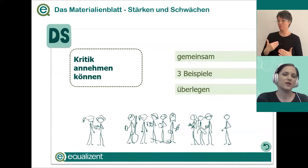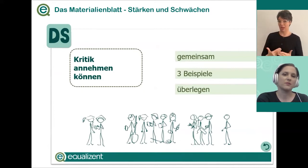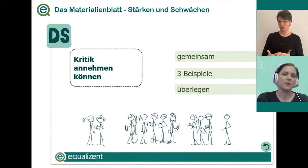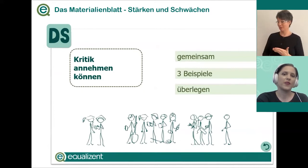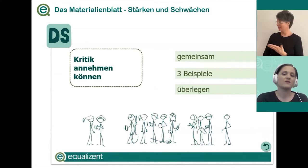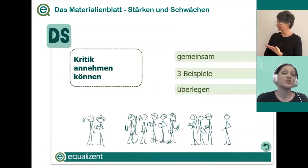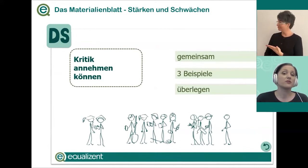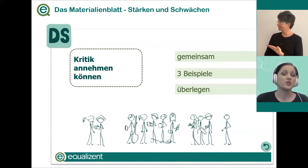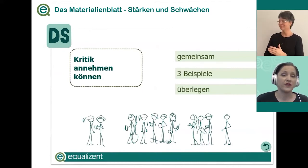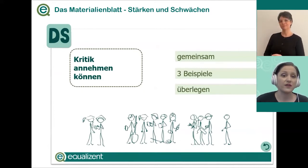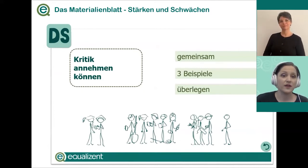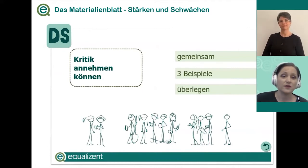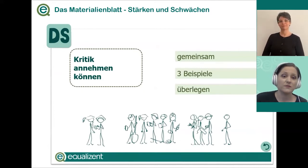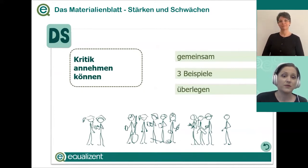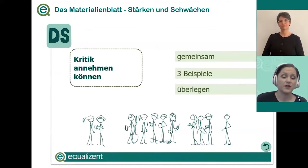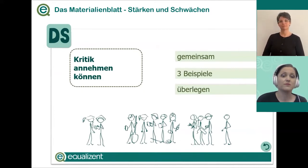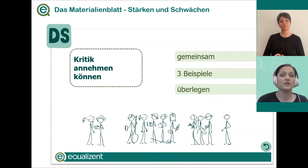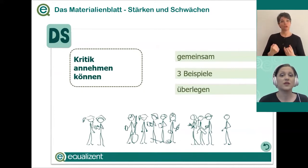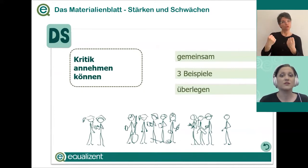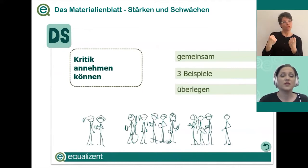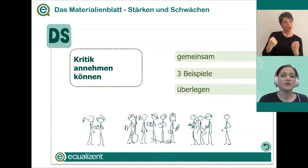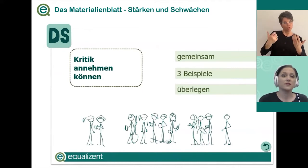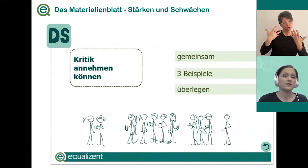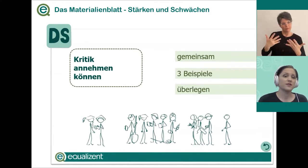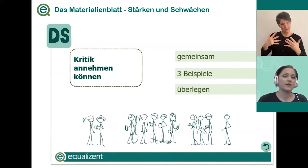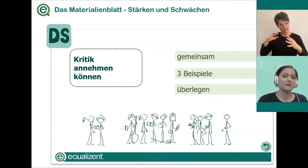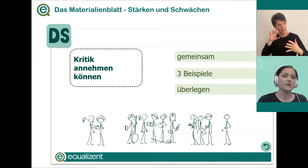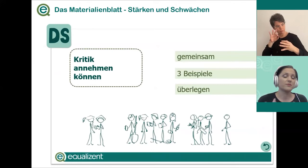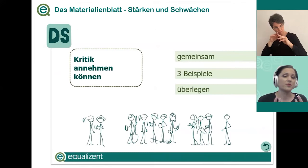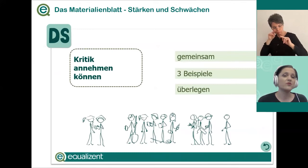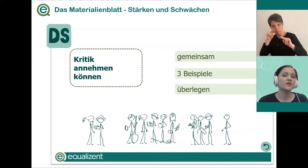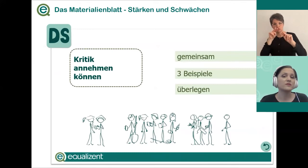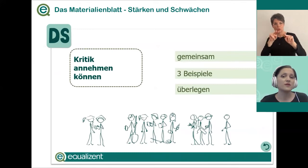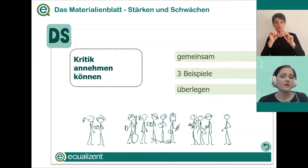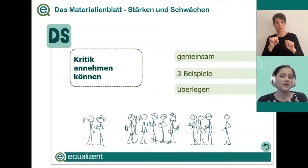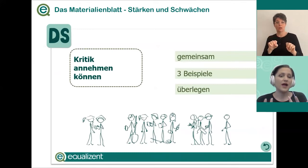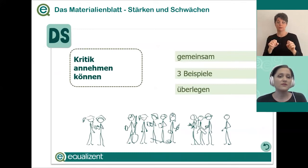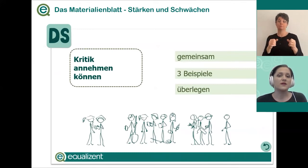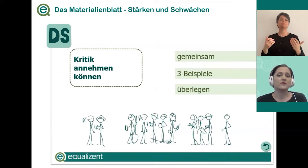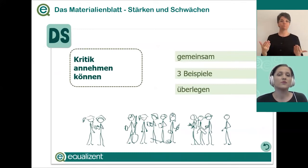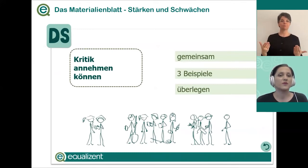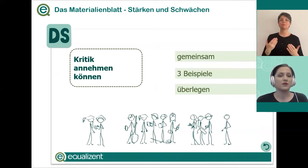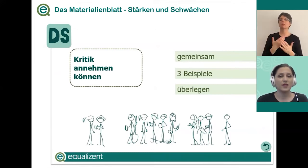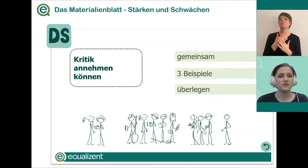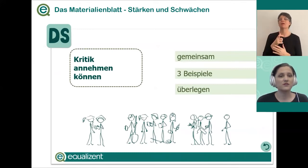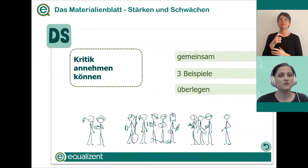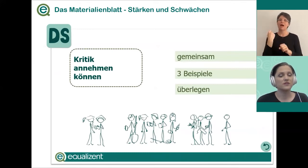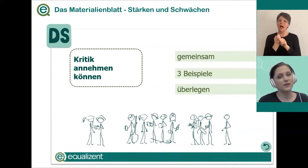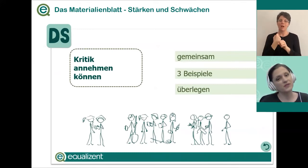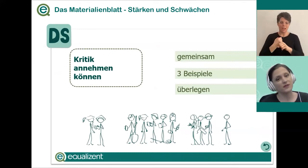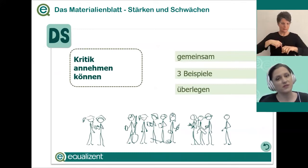man auf Stärken und Schwächen eingeht. Ja? Das heißt, im beruflichen Alltag muss man auch